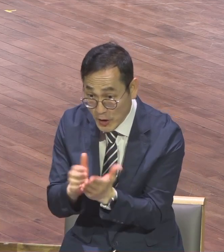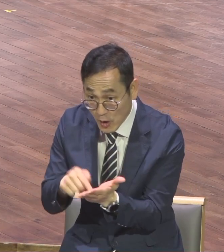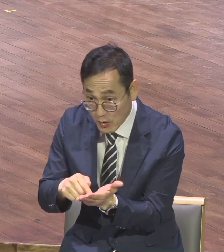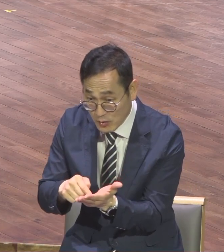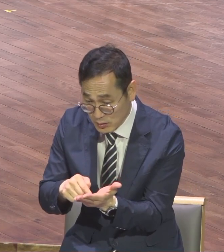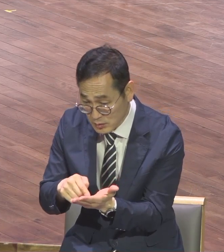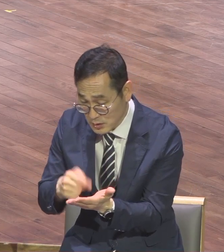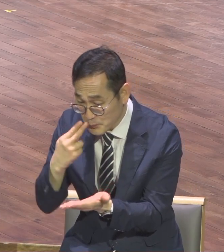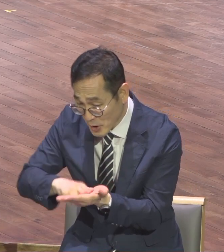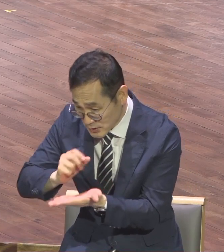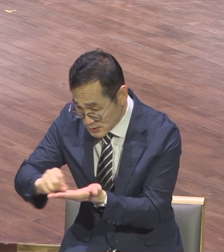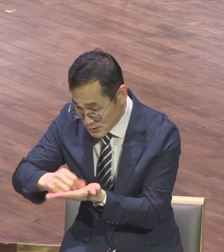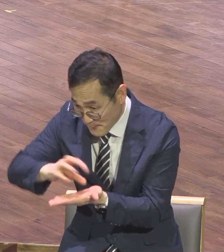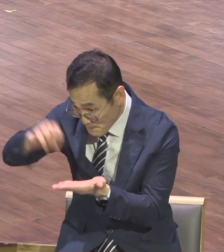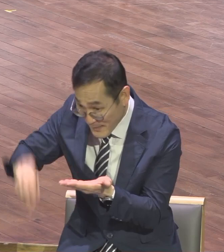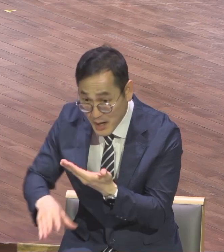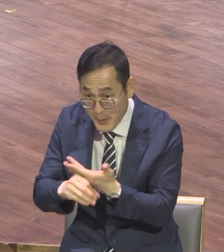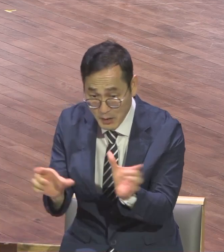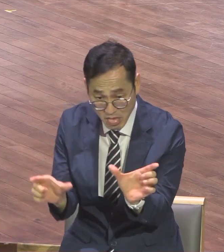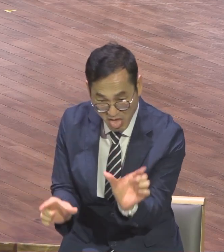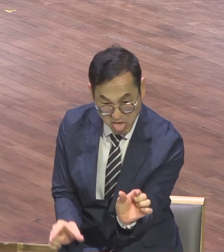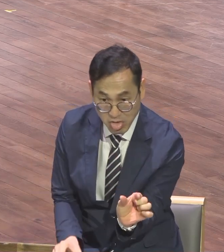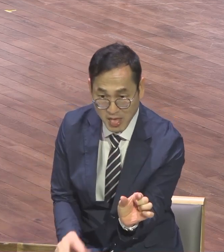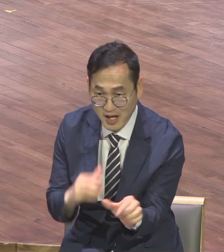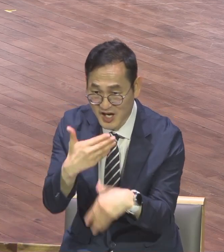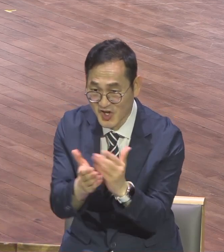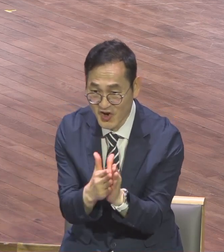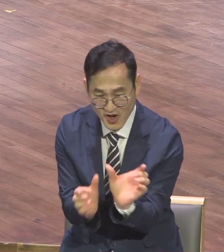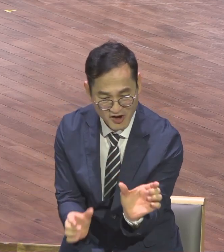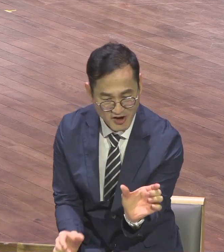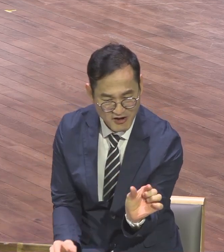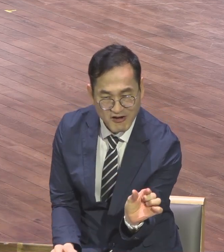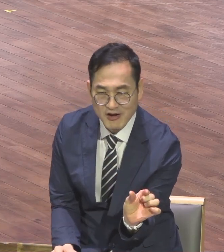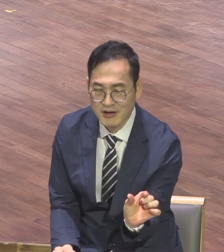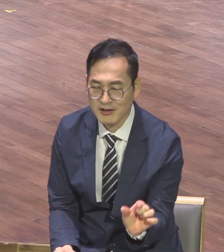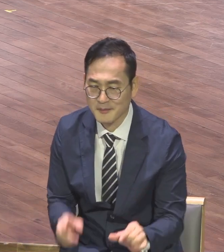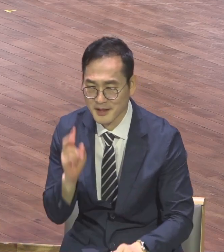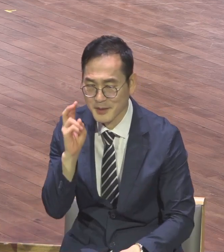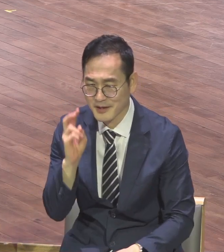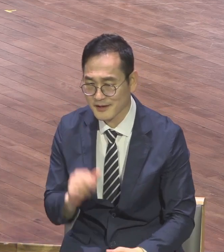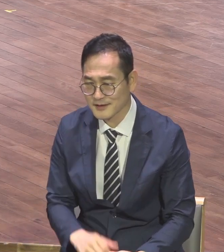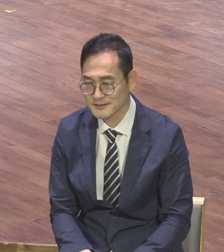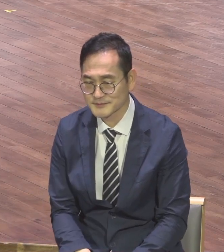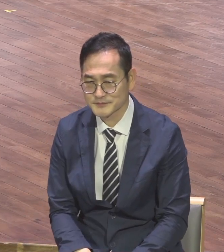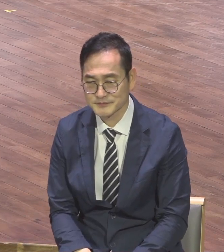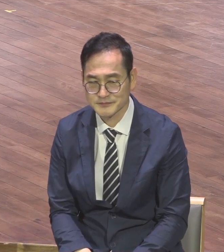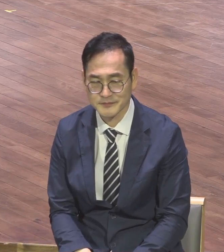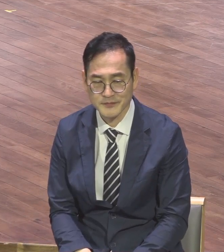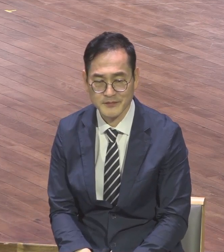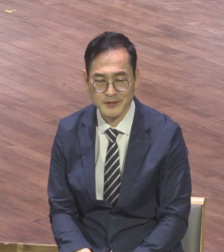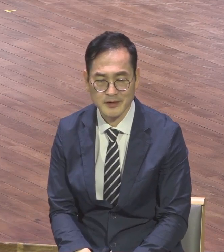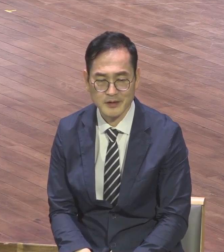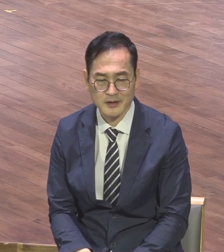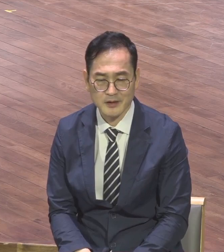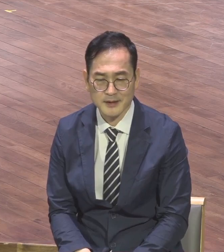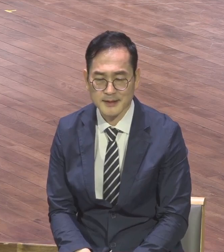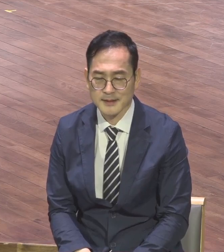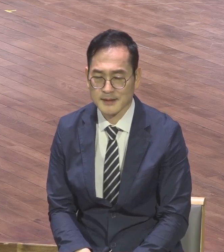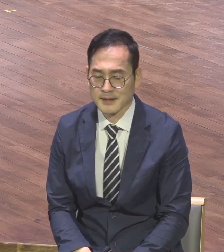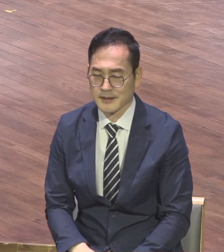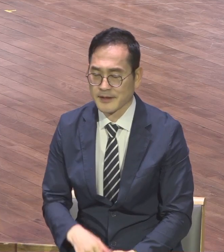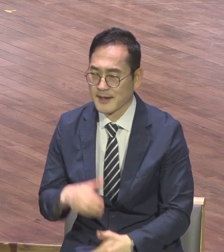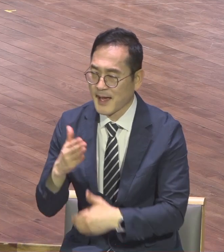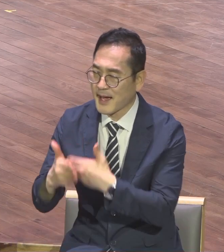목회, 뭐 양육 이거 할 수가 없지. 어떻게 해야 될지 모르는데 이게 다 여기 다 있잖아요. 그만큼 가치가 있는